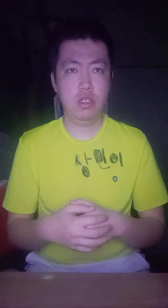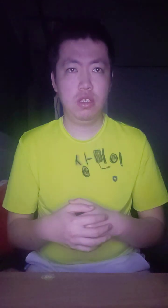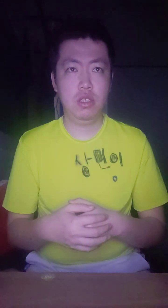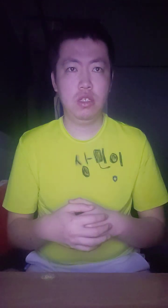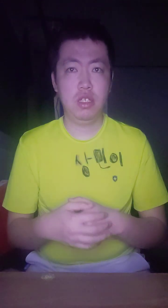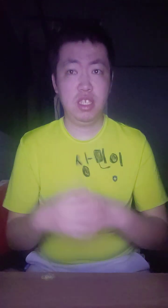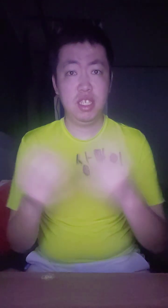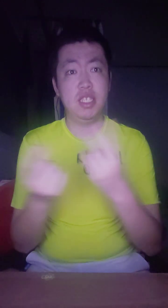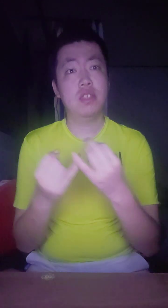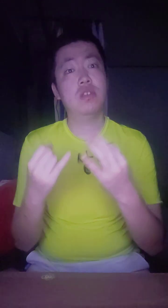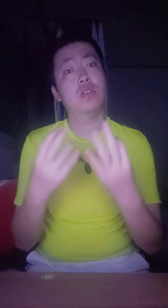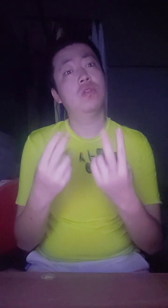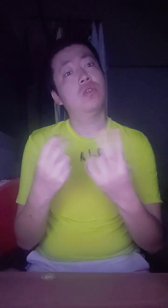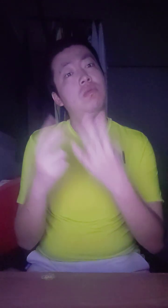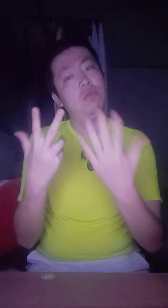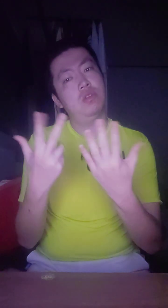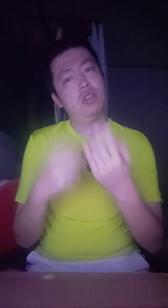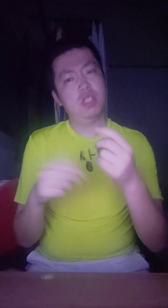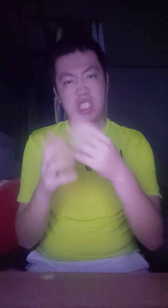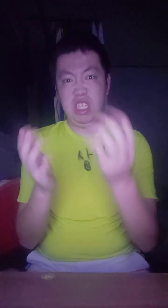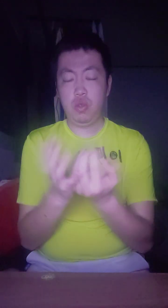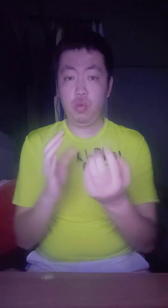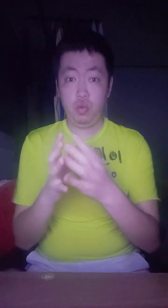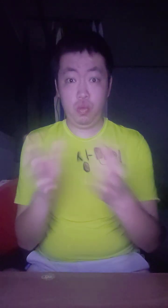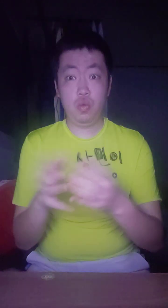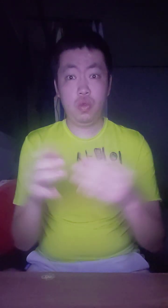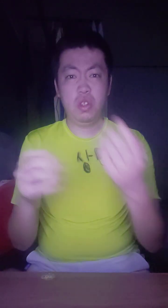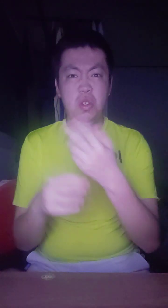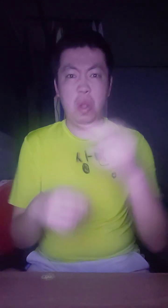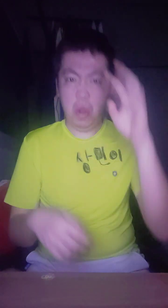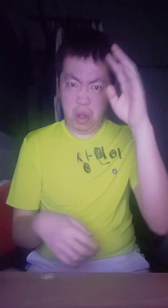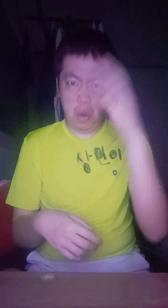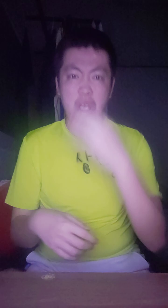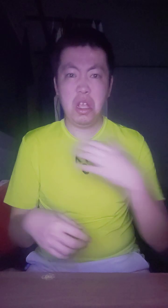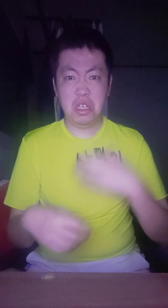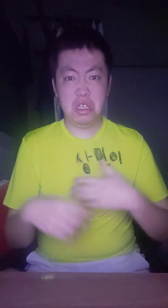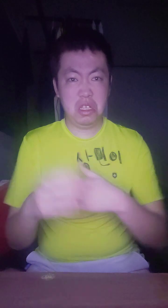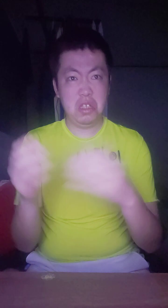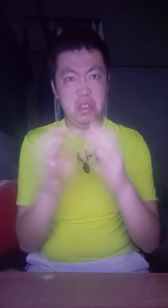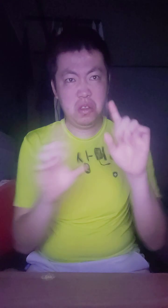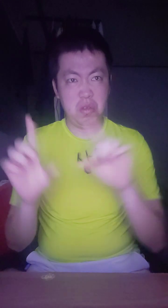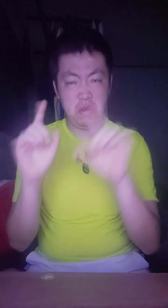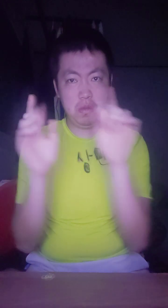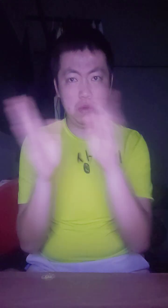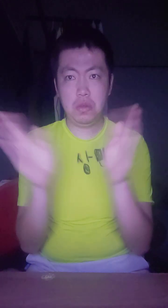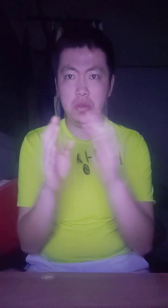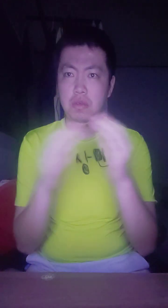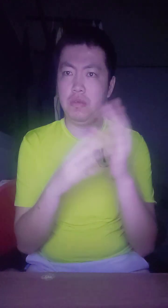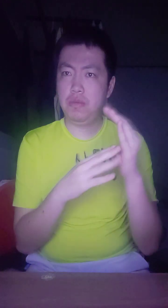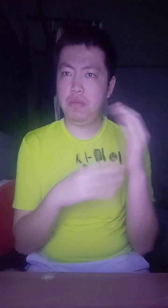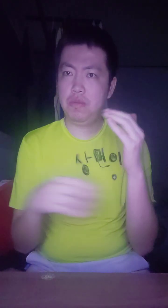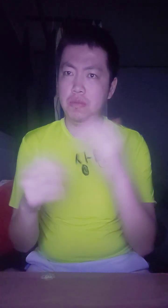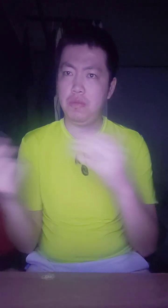지난 2020년 8월 서울의 한 상가 건물 여자 화장실에 남성이 숨어있다는 다급한 신고가 경찰에